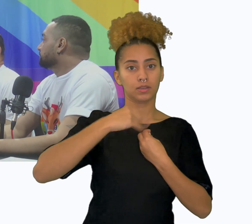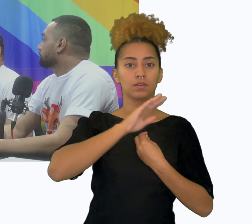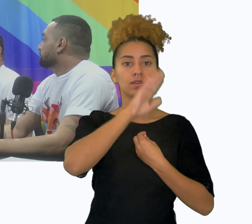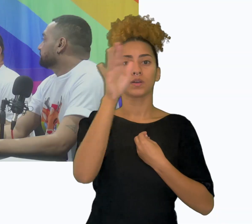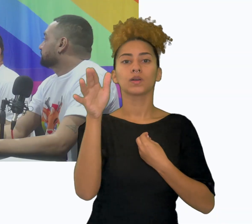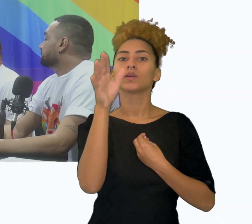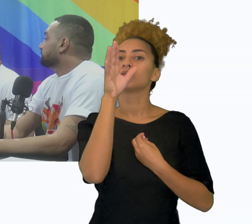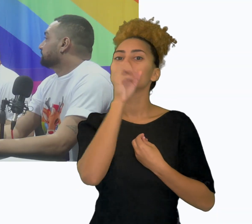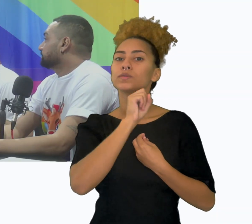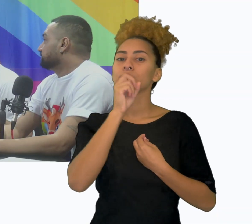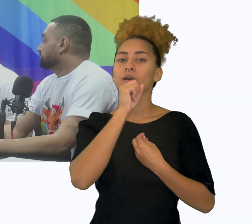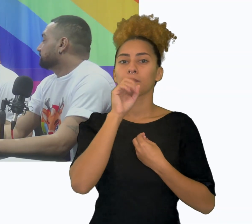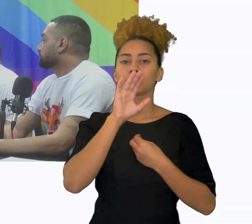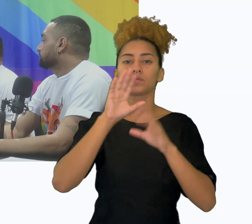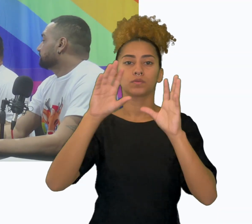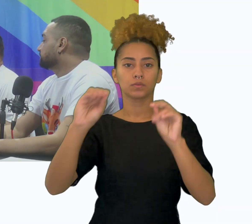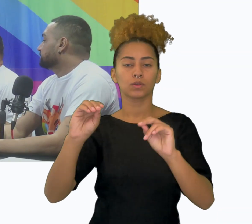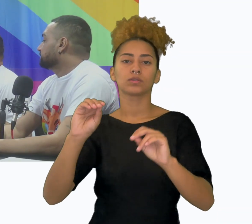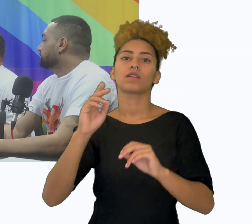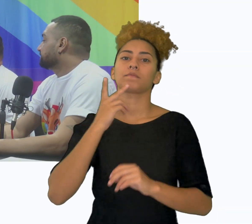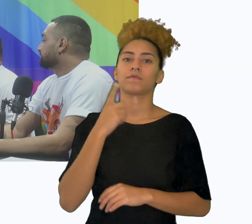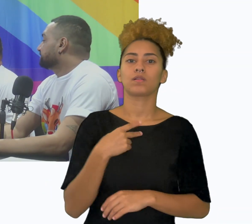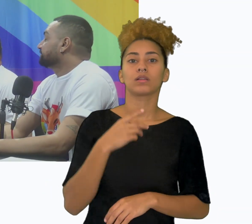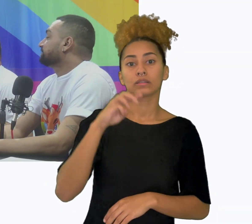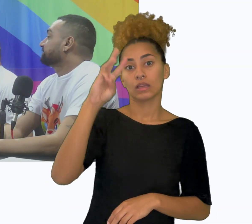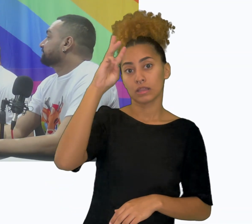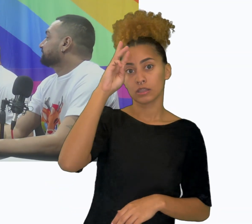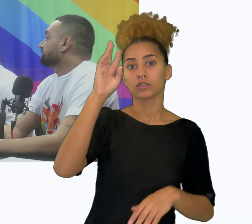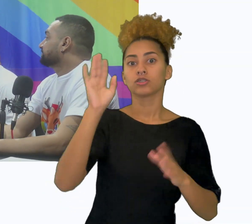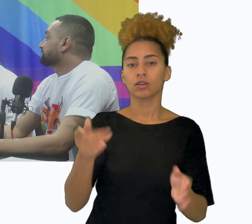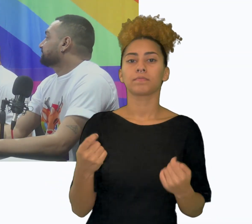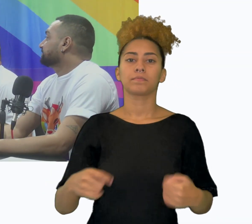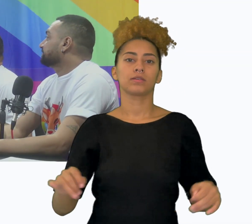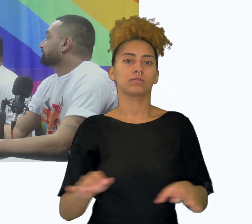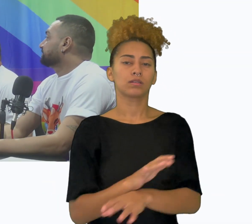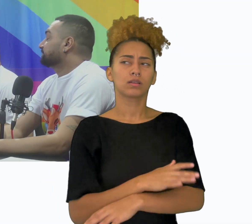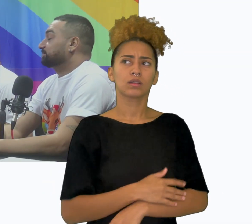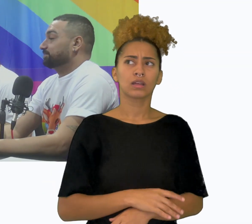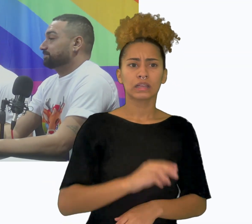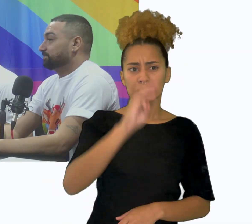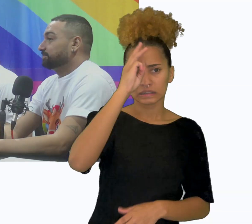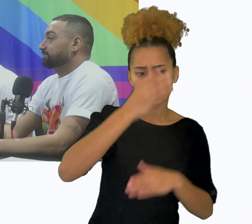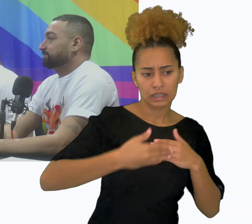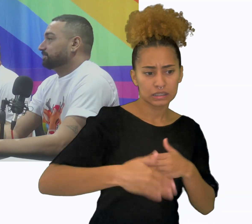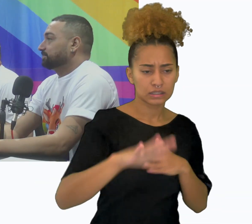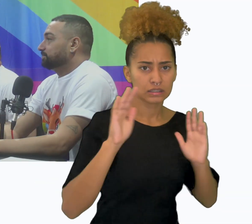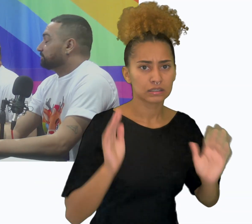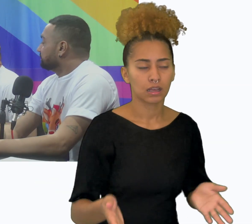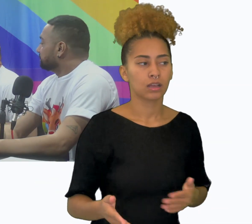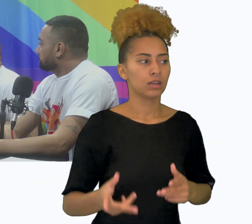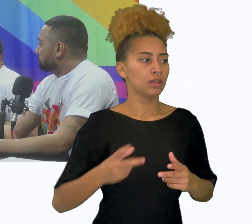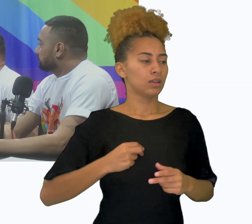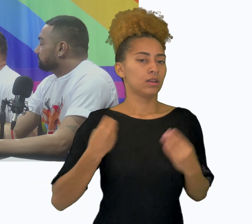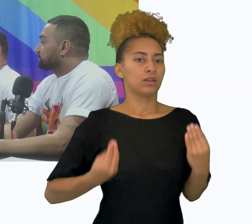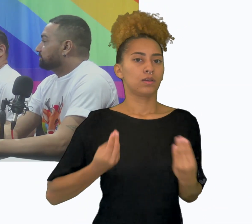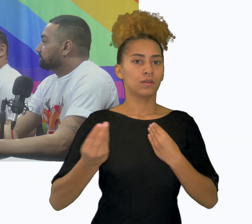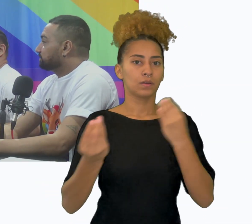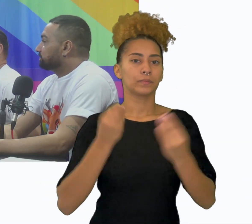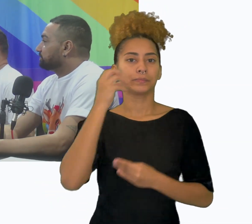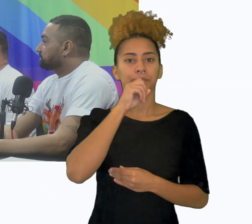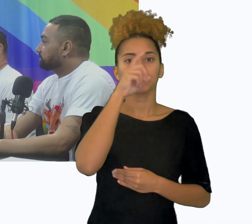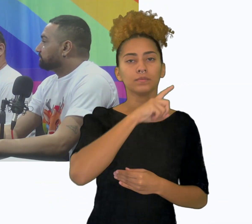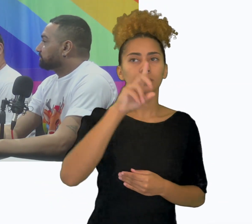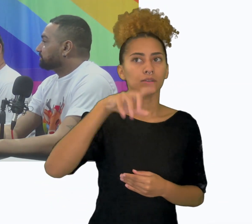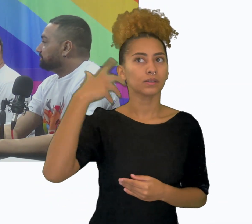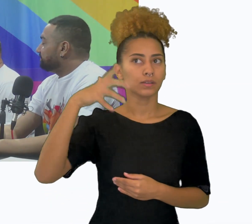e ele falou que na terça... Já tinha, era. Aí eu disse, mas na terça agora? Ele na terça agora. Eu, meu Deus, então, final de semana